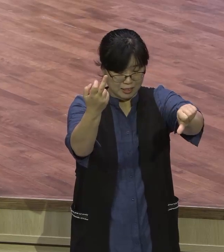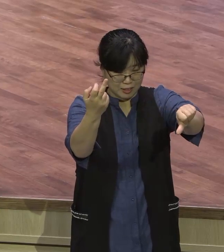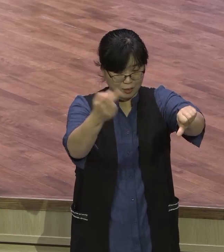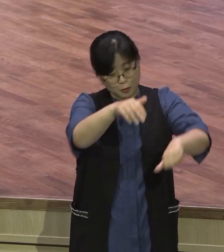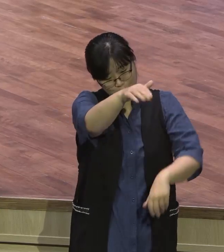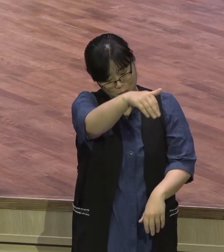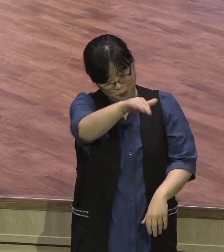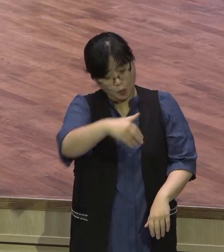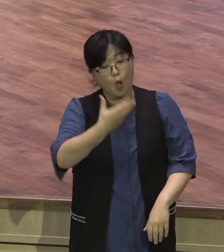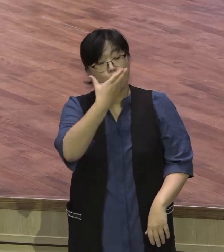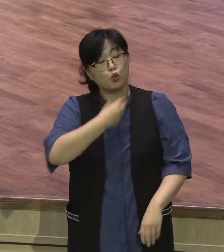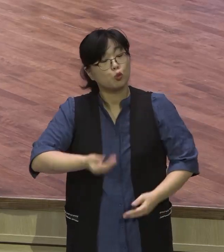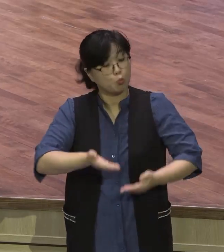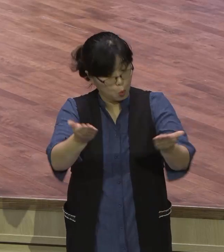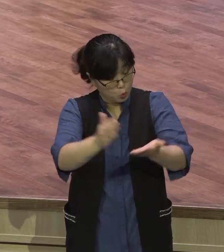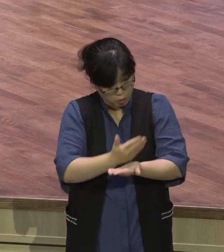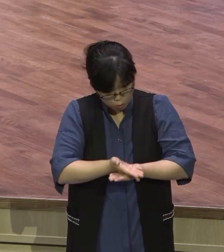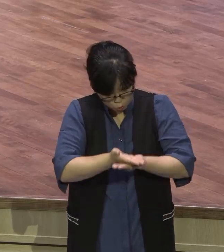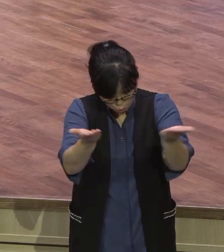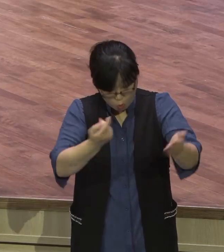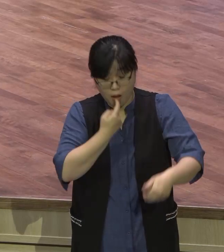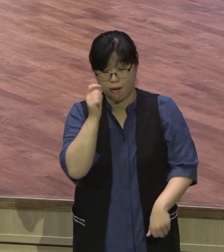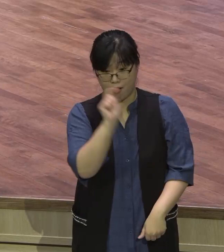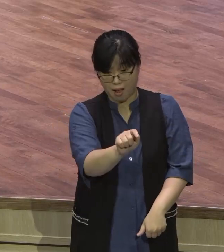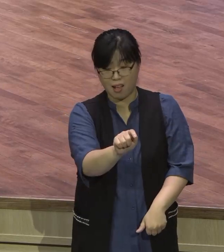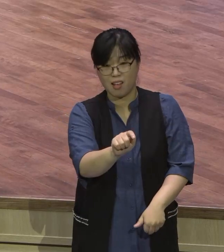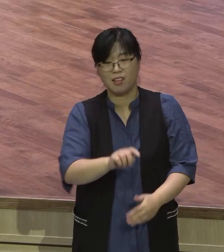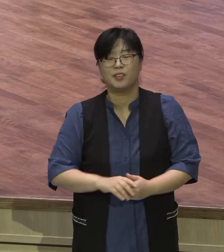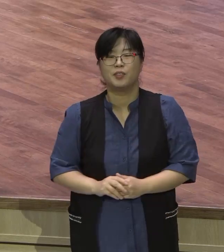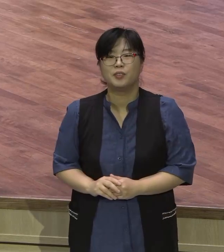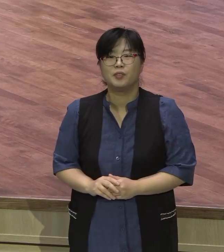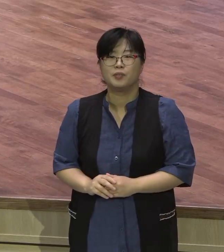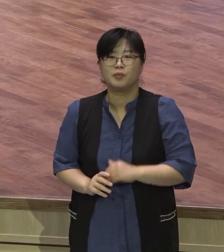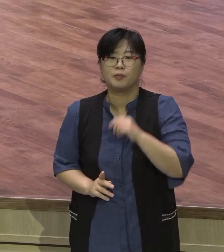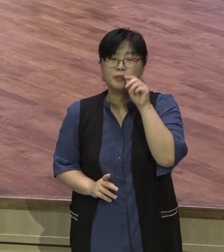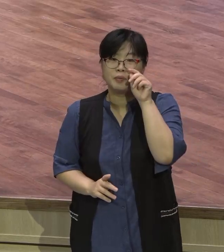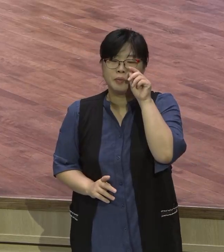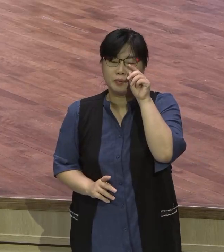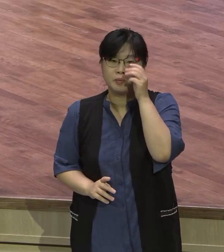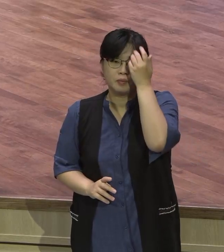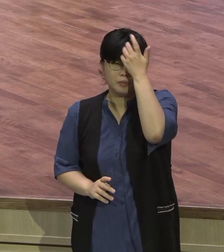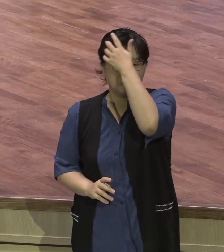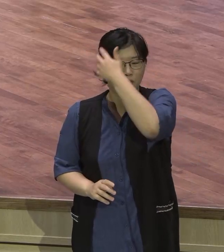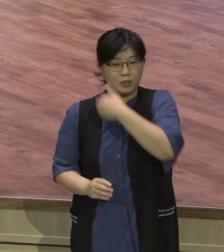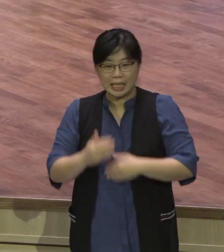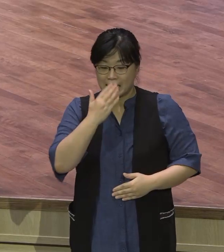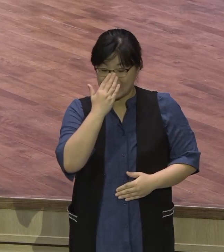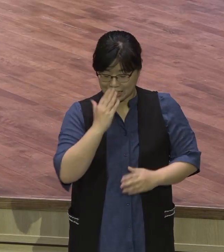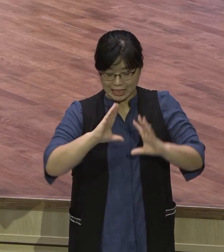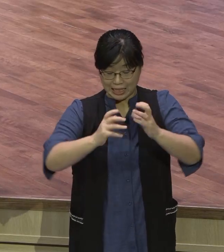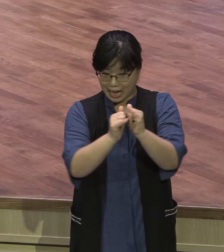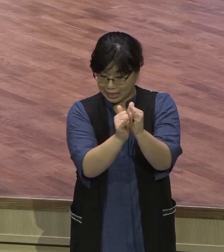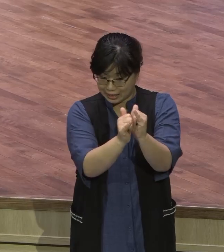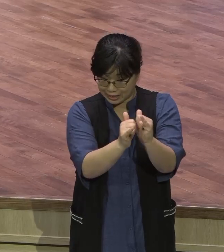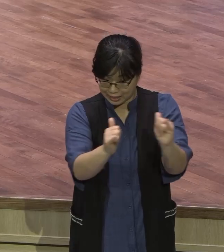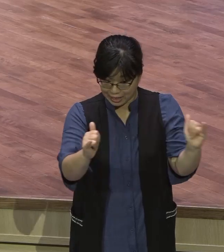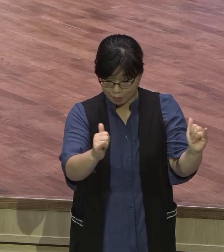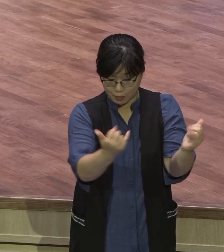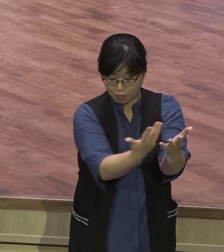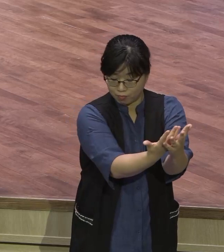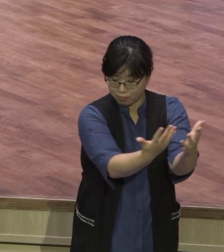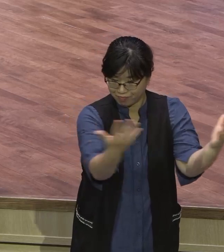하십니다. 이스라엘 자순들에게 축복하라. 그런데 본질적으로 뭐요? 이스라엘 백신들에 아론의 아들들이